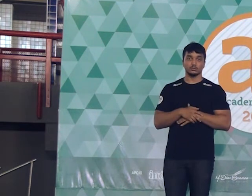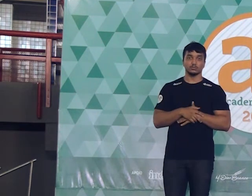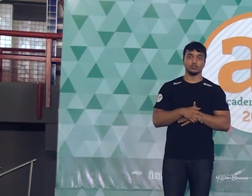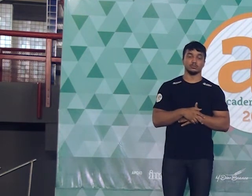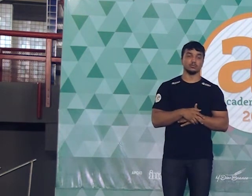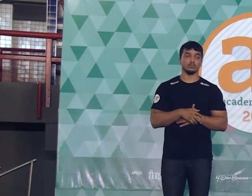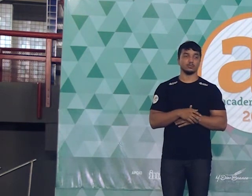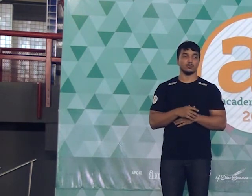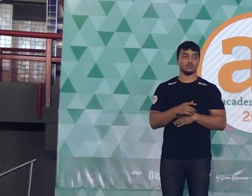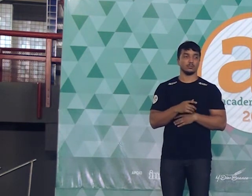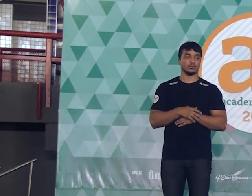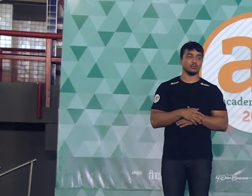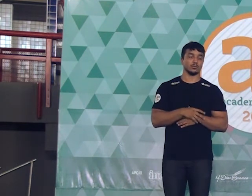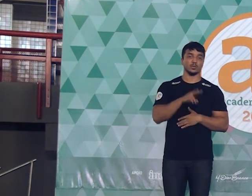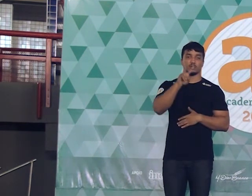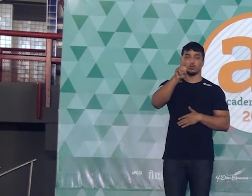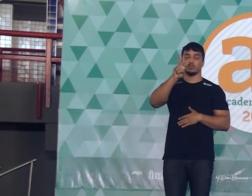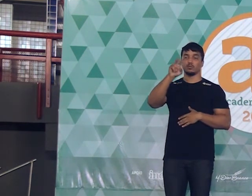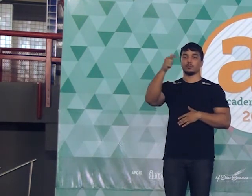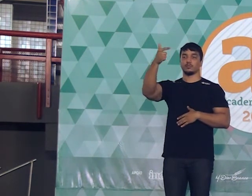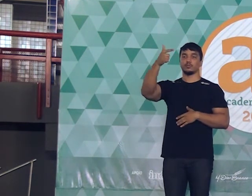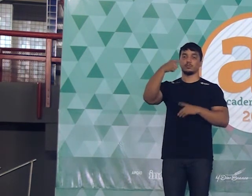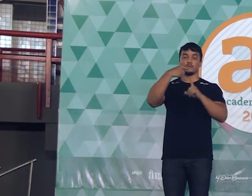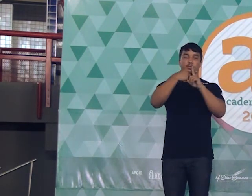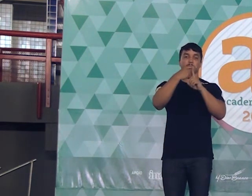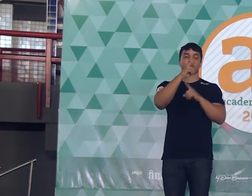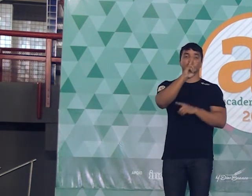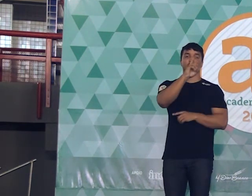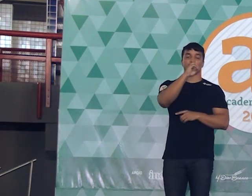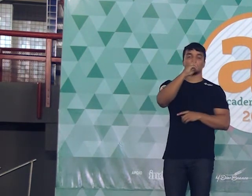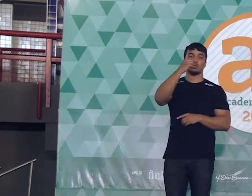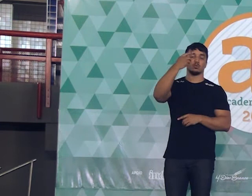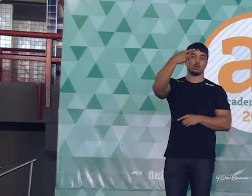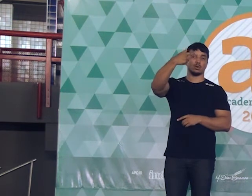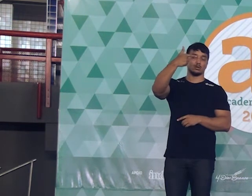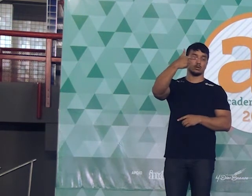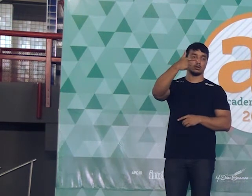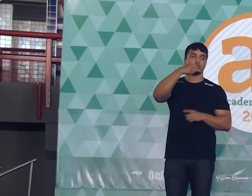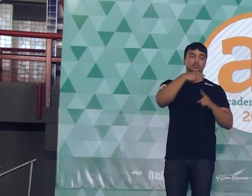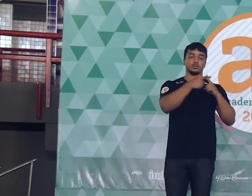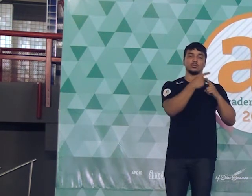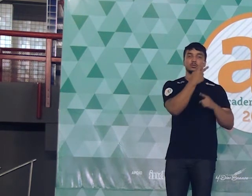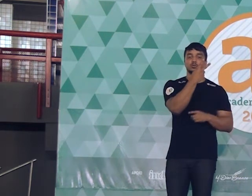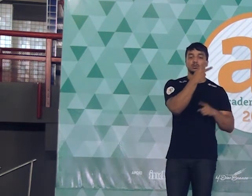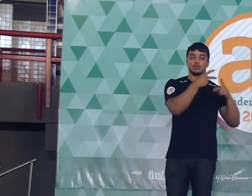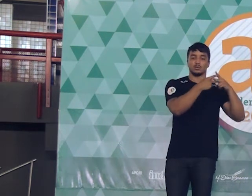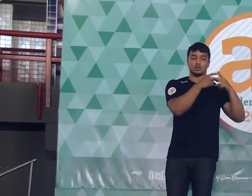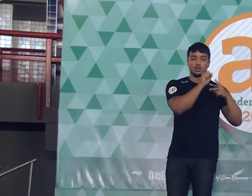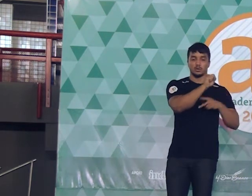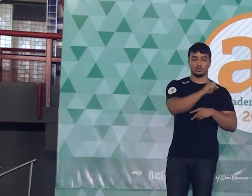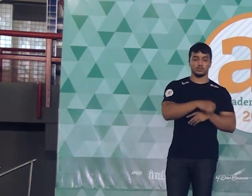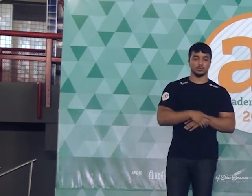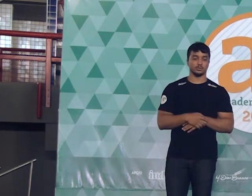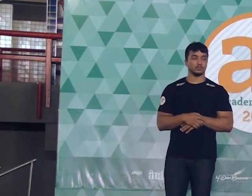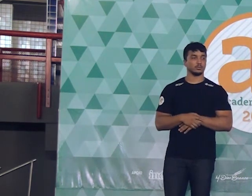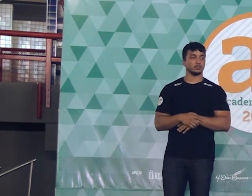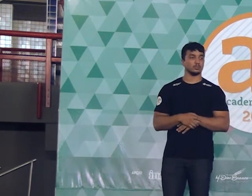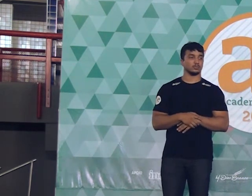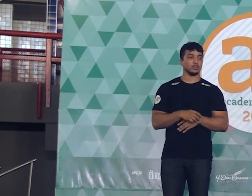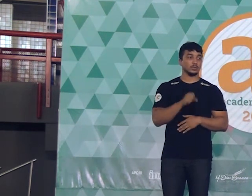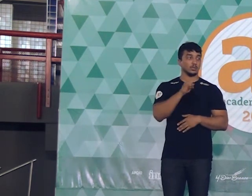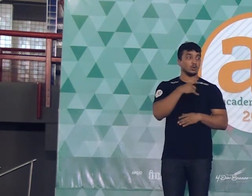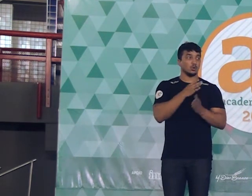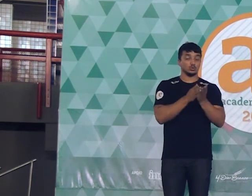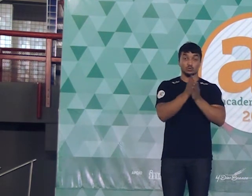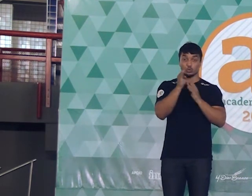da sabedoria. V ao quadrado igual a V0 ao quadrado mais 2A ΔS. E se a questão te der